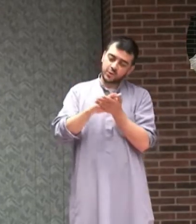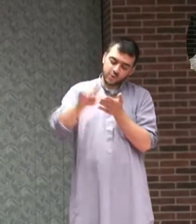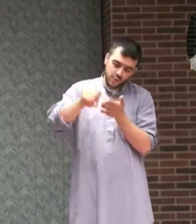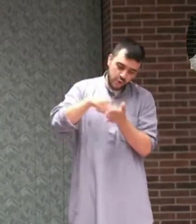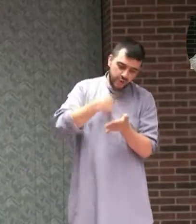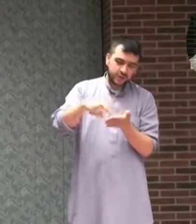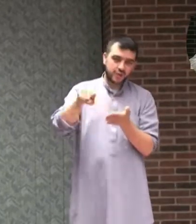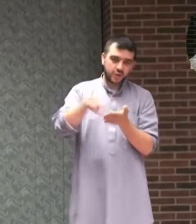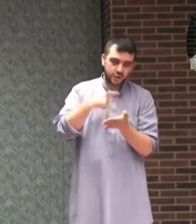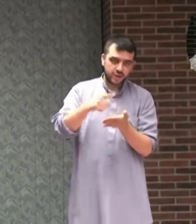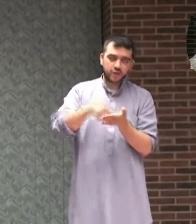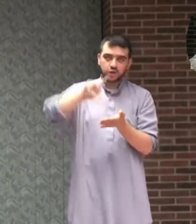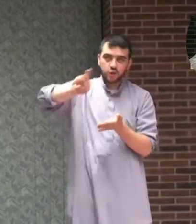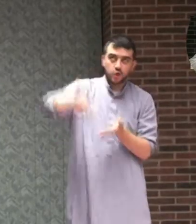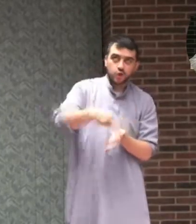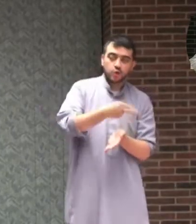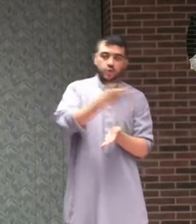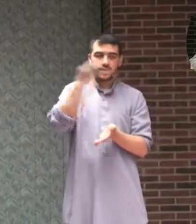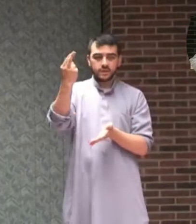revenir vers lui subhanahu wa ta'ala.